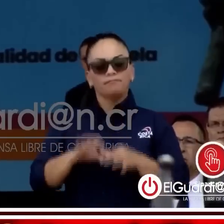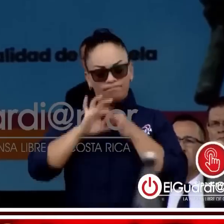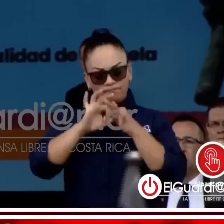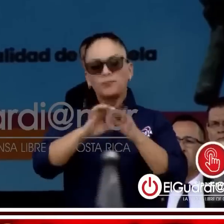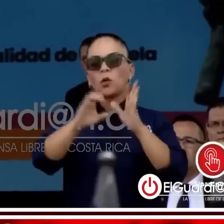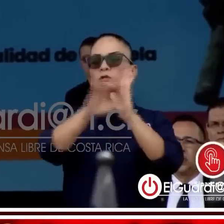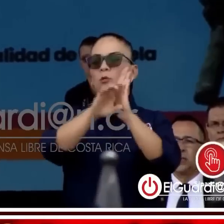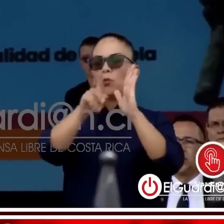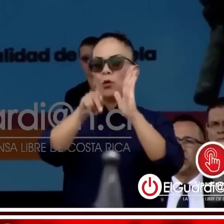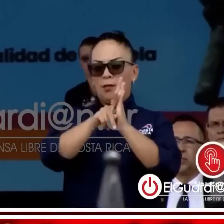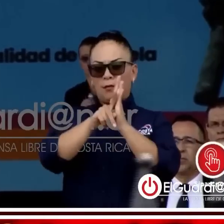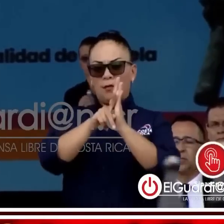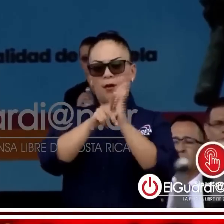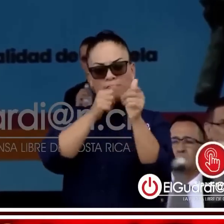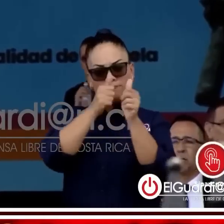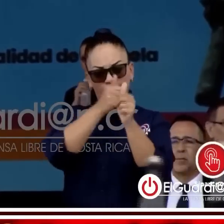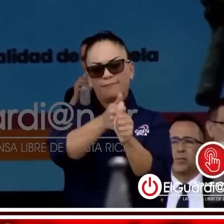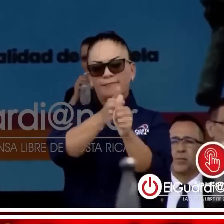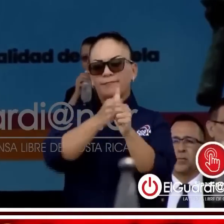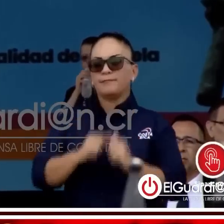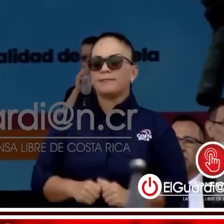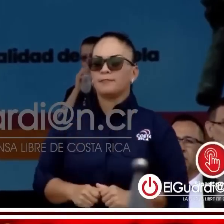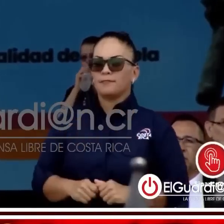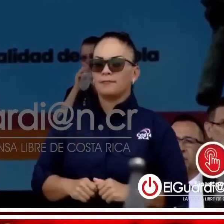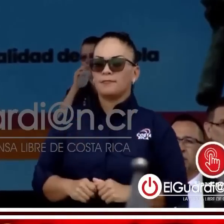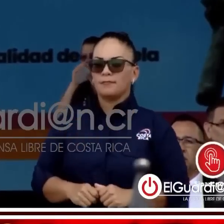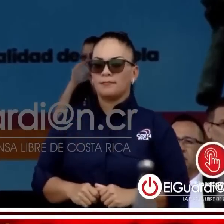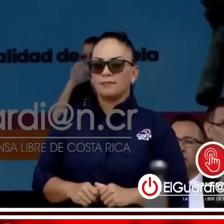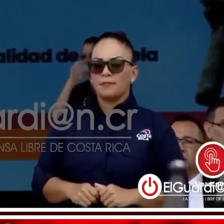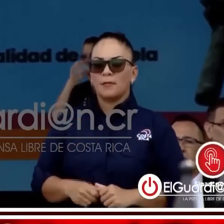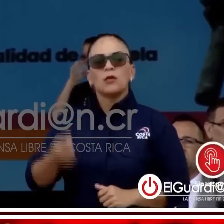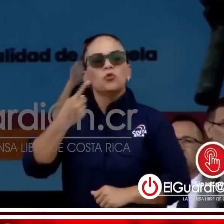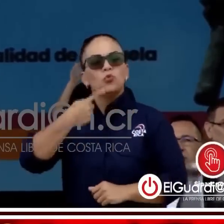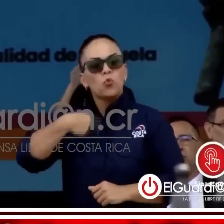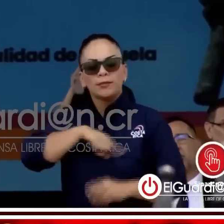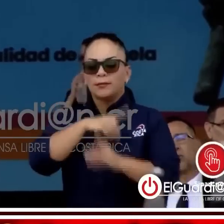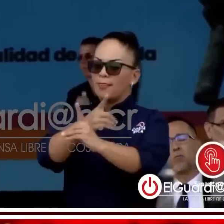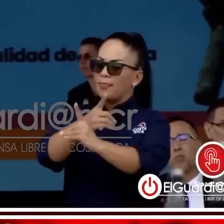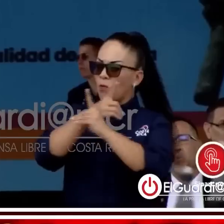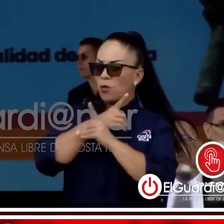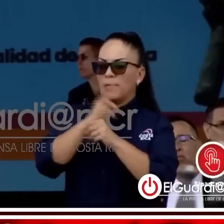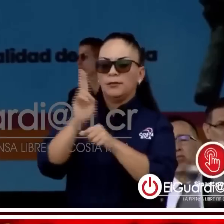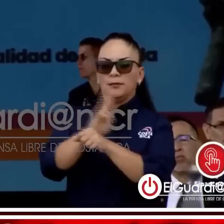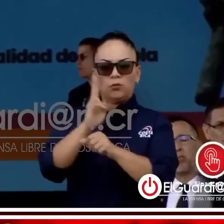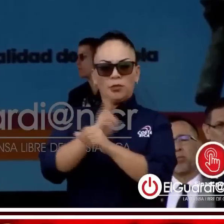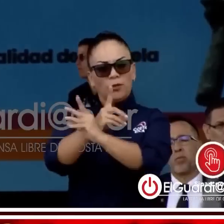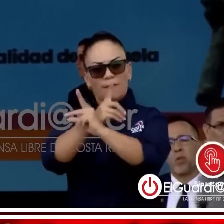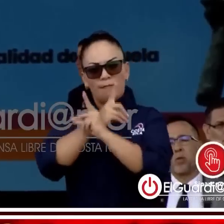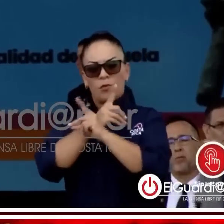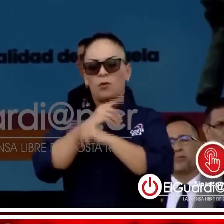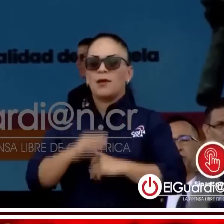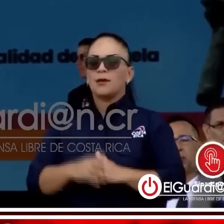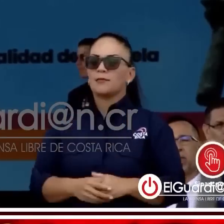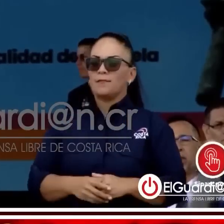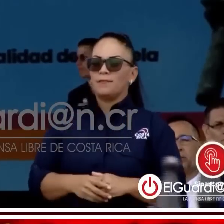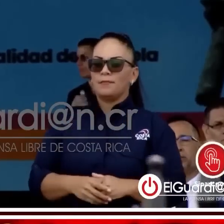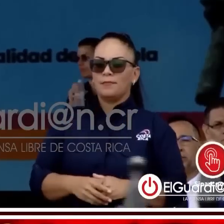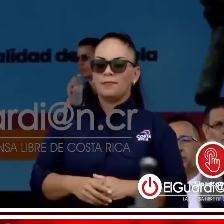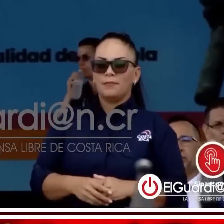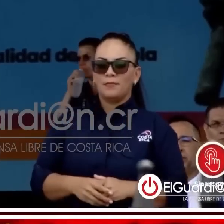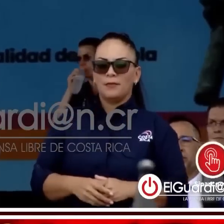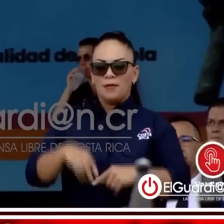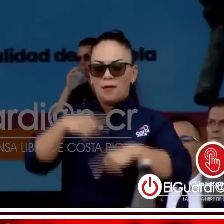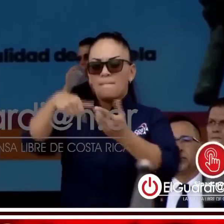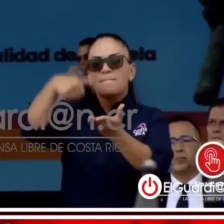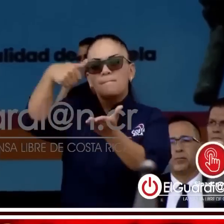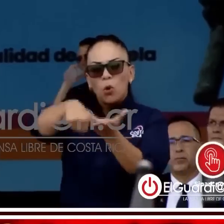constitución política y con el fusil de nuestra democracia, con el fusil del